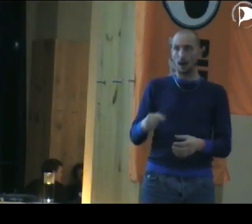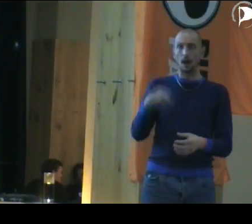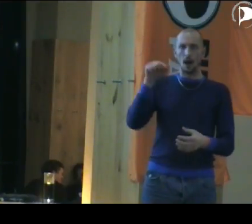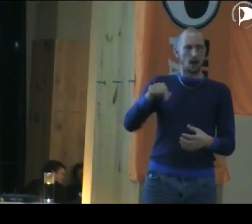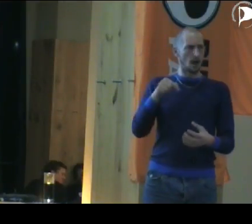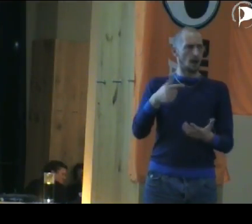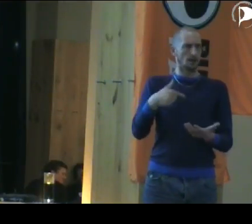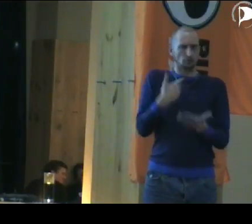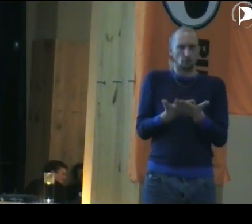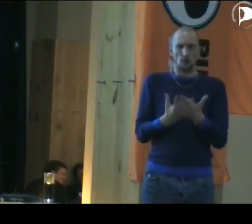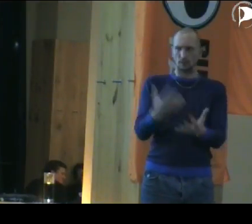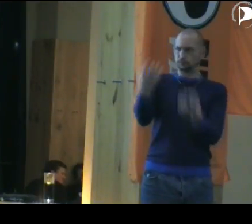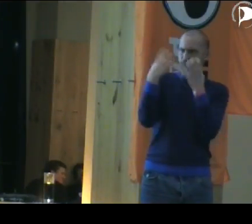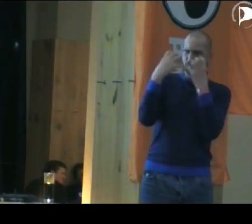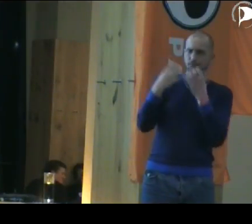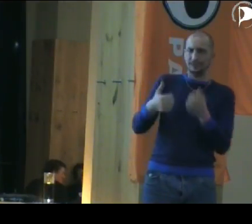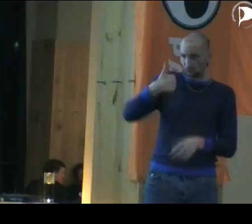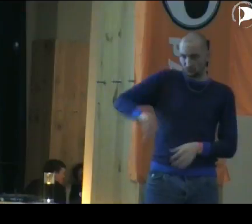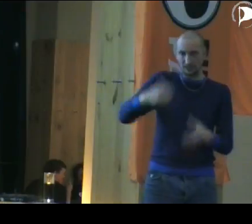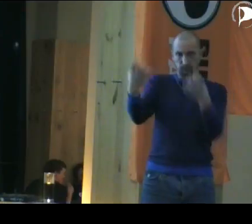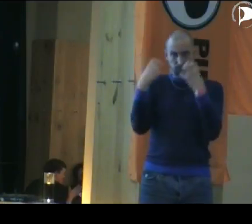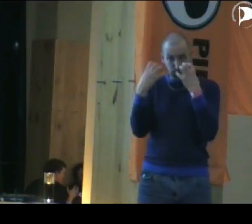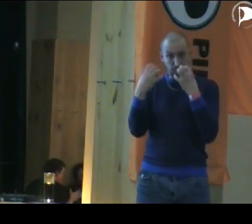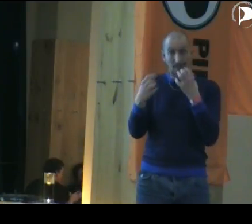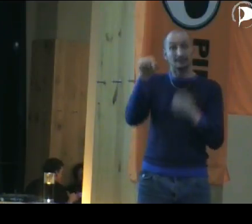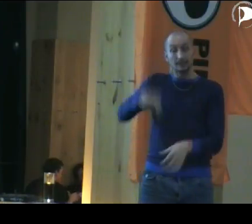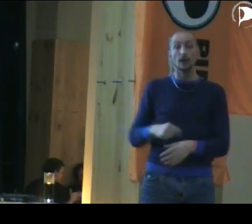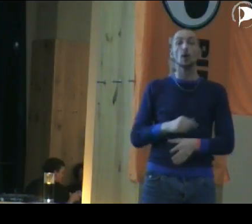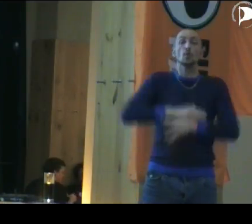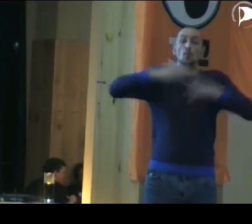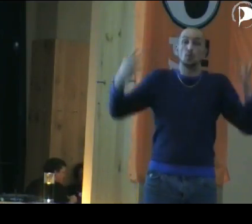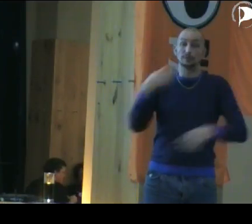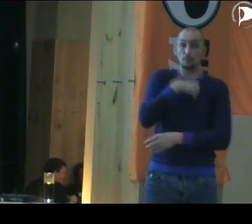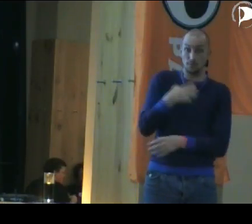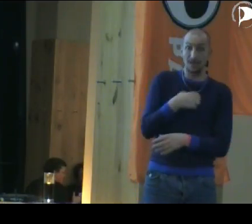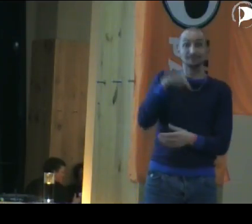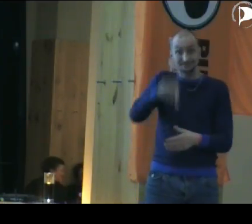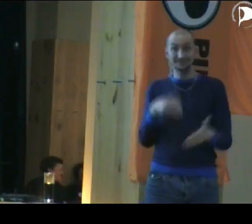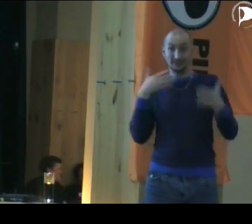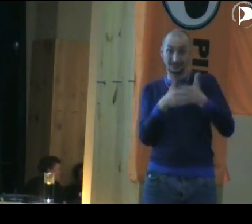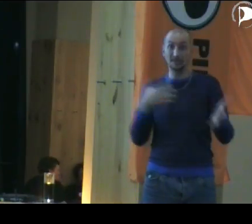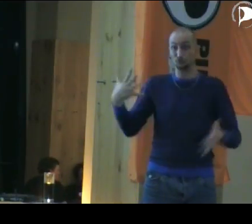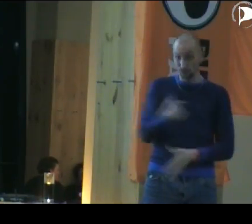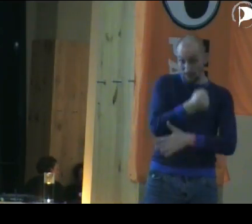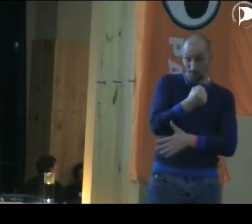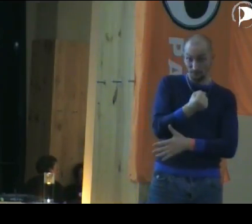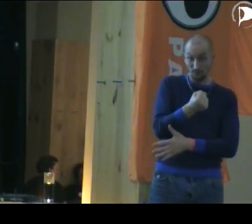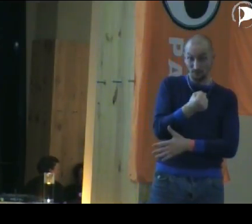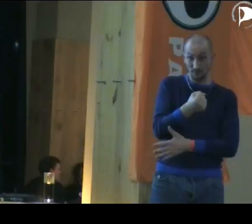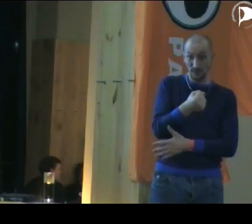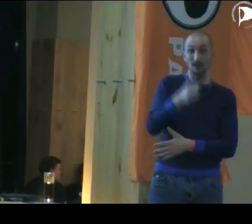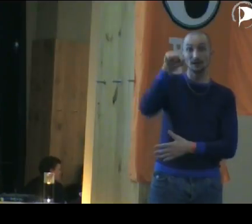nach allem was ich bisher mit gitter ich sehe das aber ein führungsproblem um dieses ziel zu erreichen was nicht so